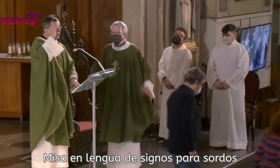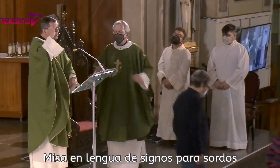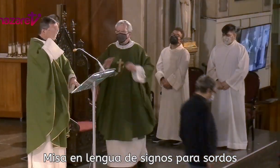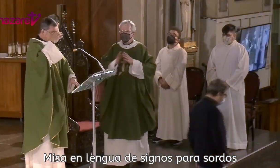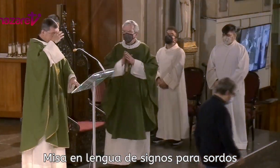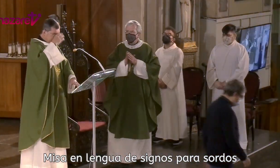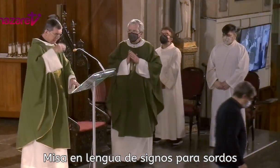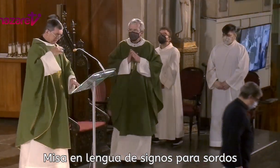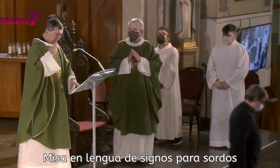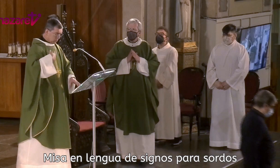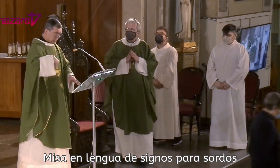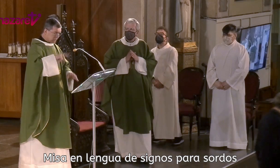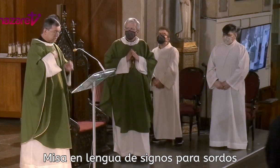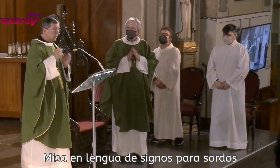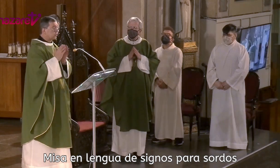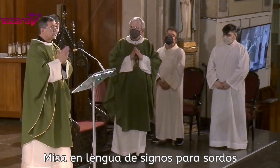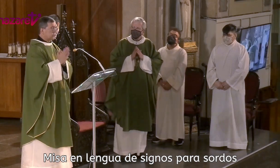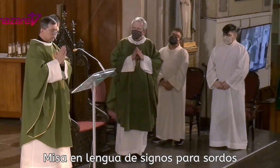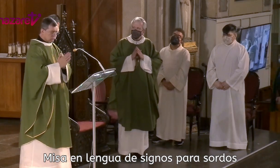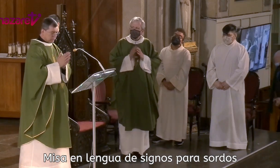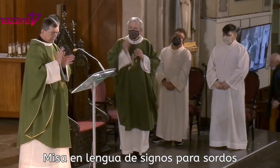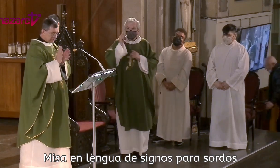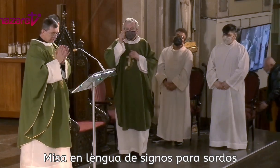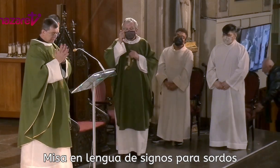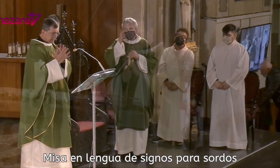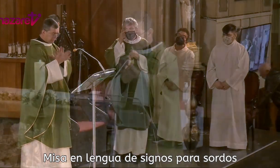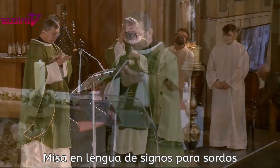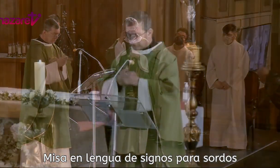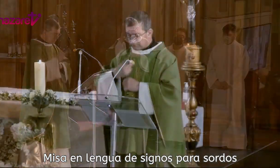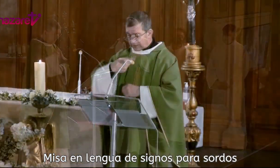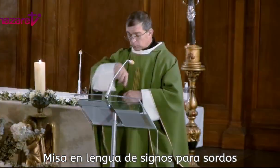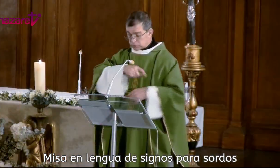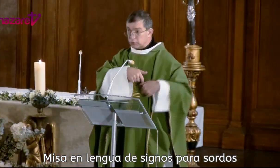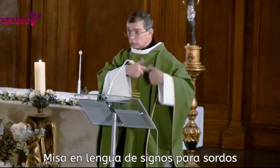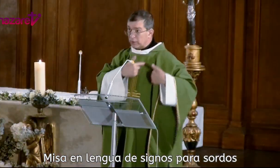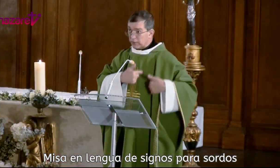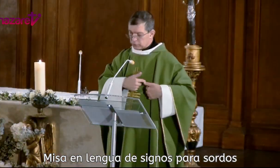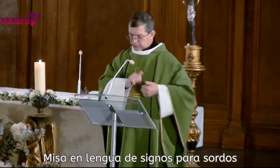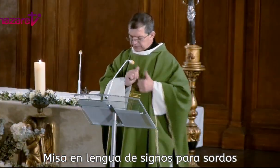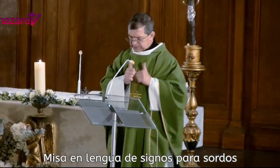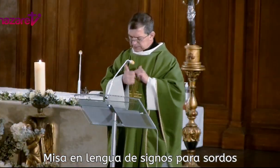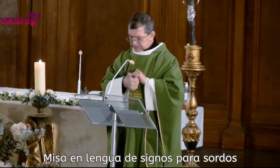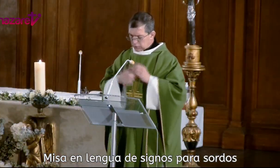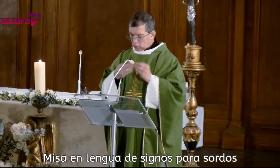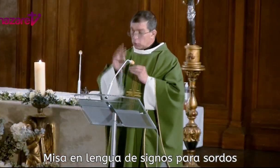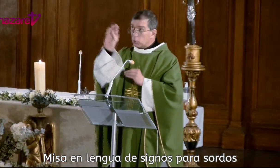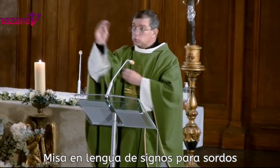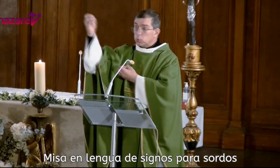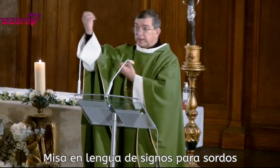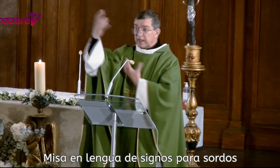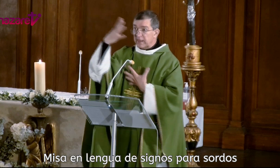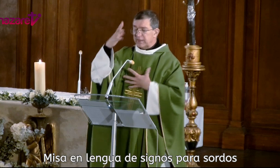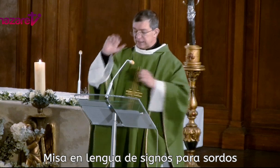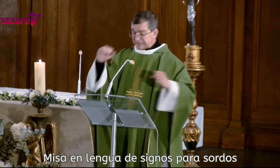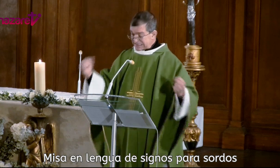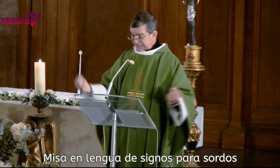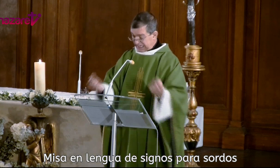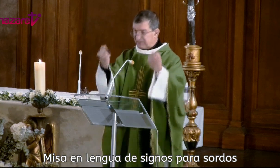Escucha, Padre, nuestra oración y transforma nuestros corazones con tu gracia